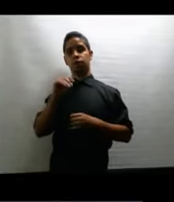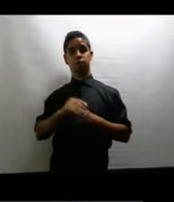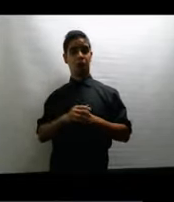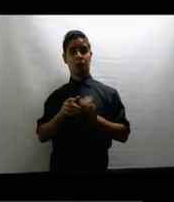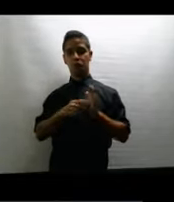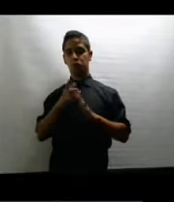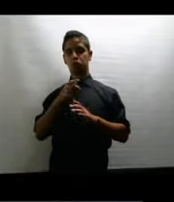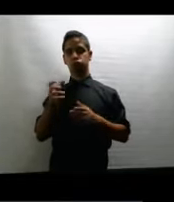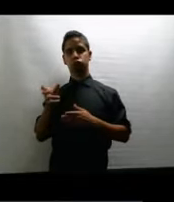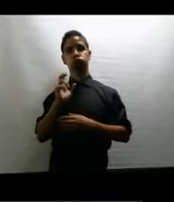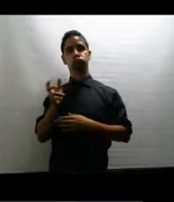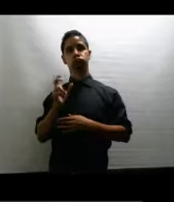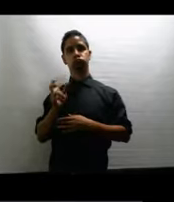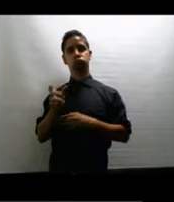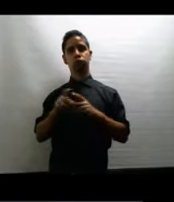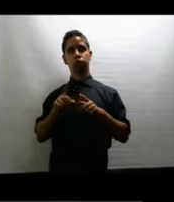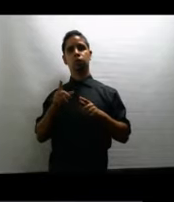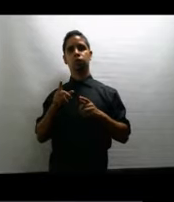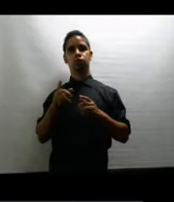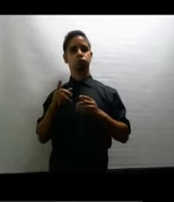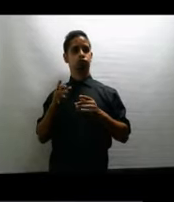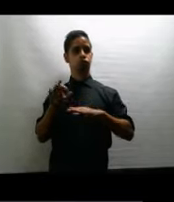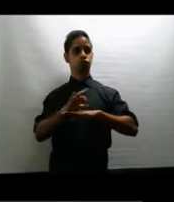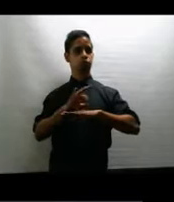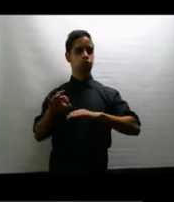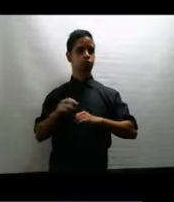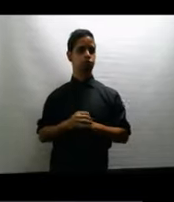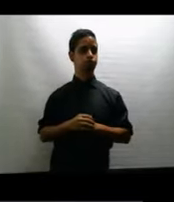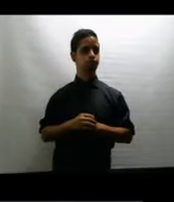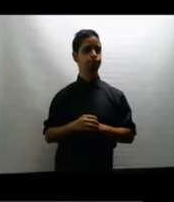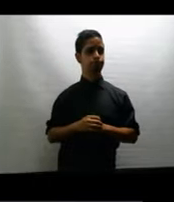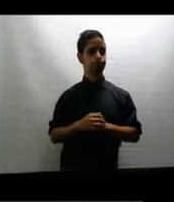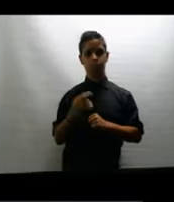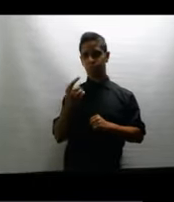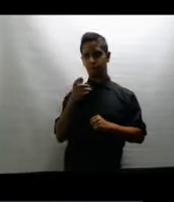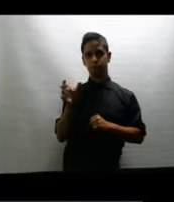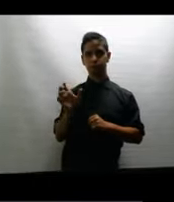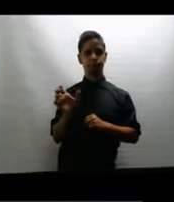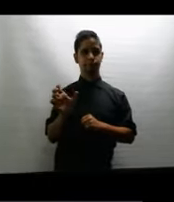vez en cuando para maximizar su vida útil. Hay que agitarlo.